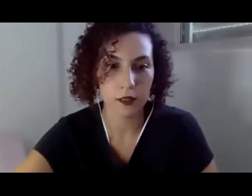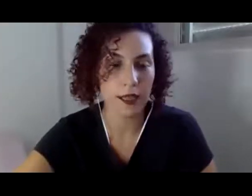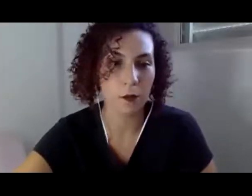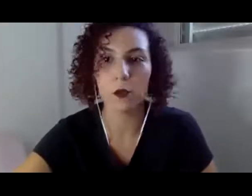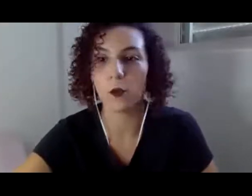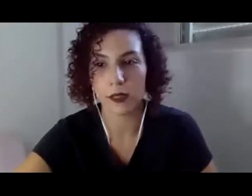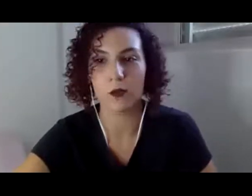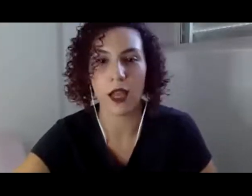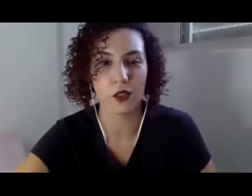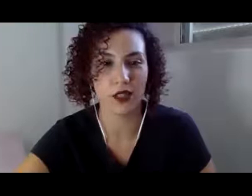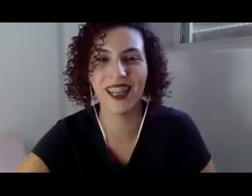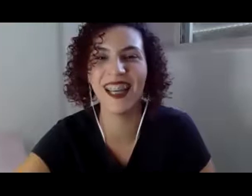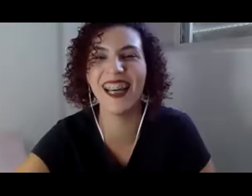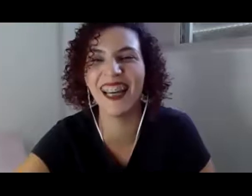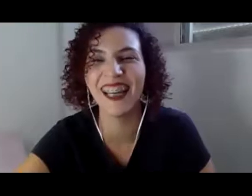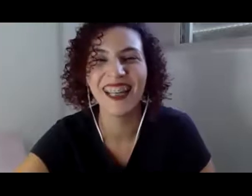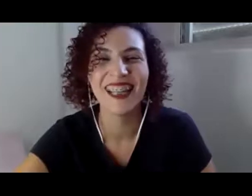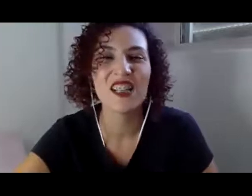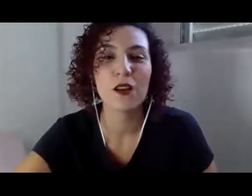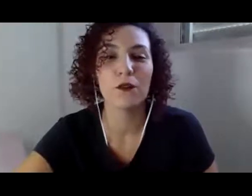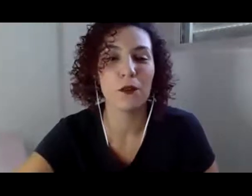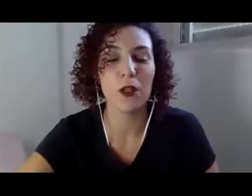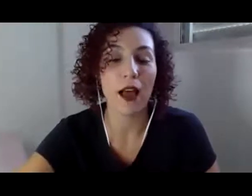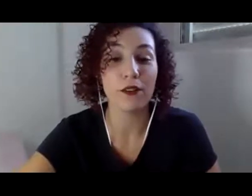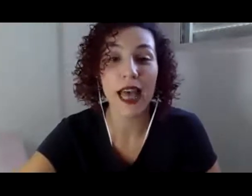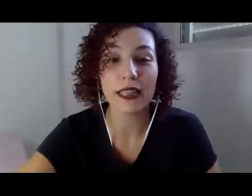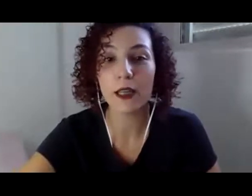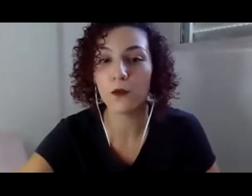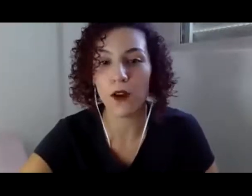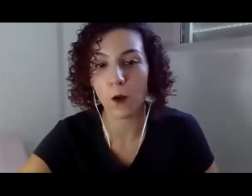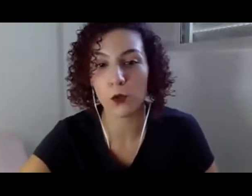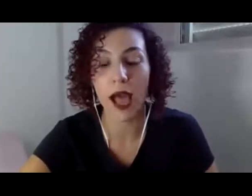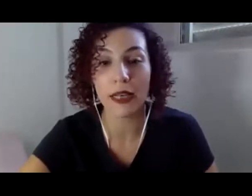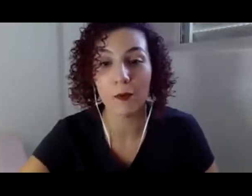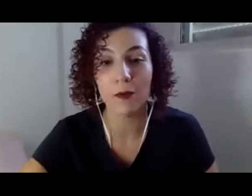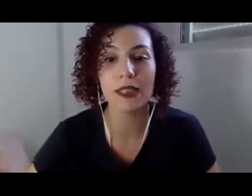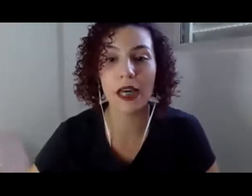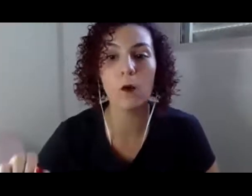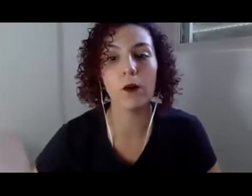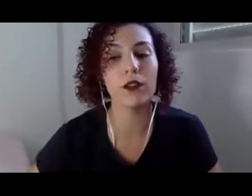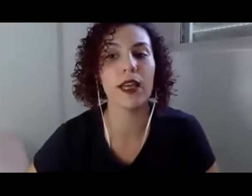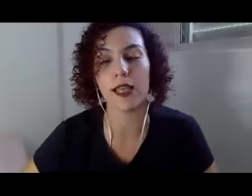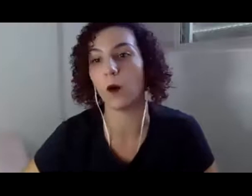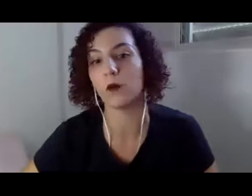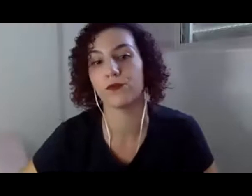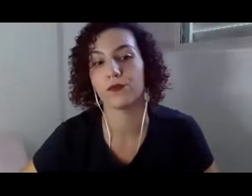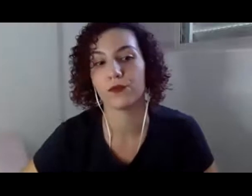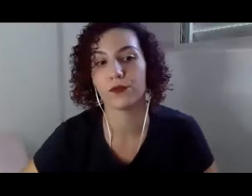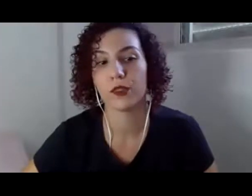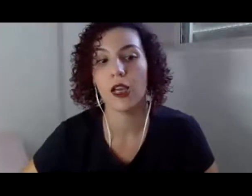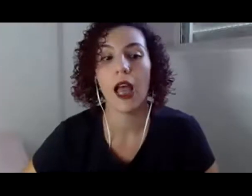Aqui é sem pontuação, tá, gente? Vamos lá. Verdadeiro ou falso? A Libras não é